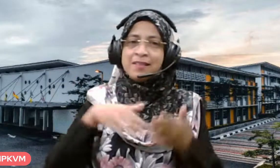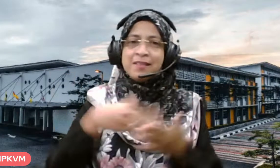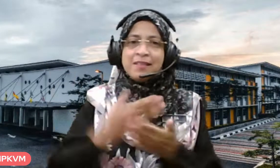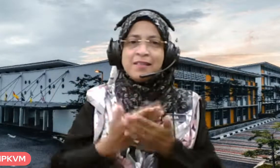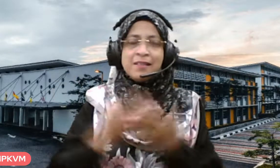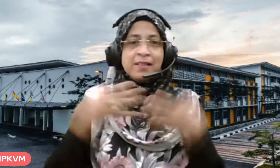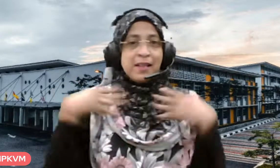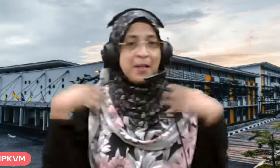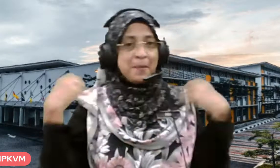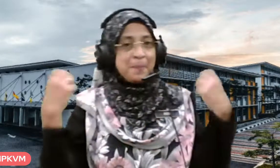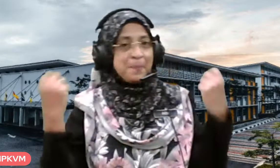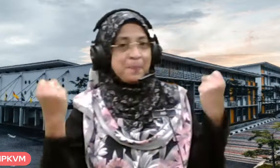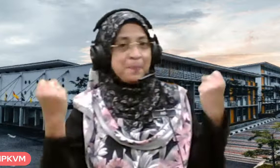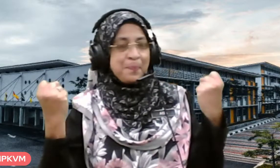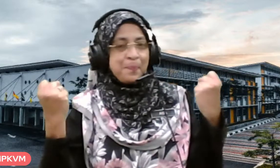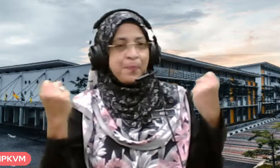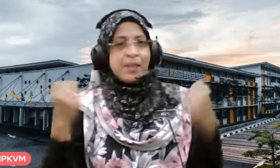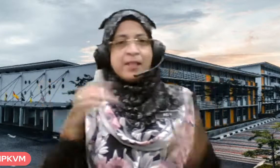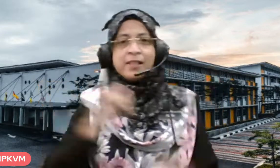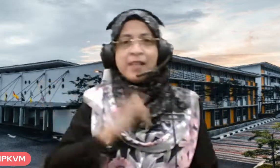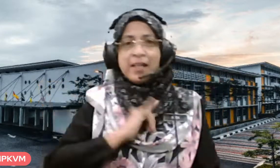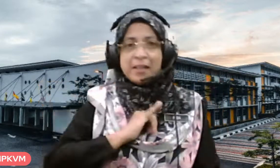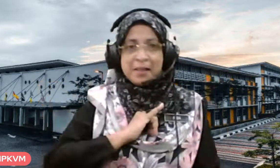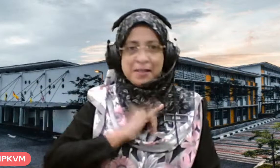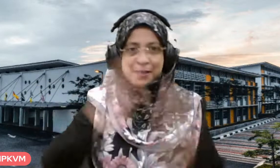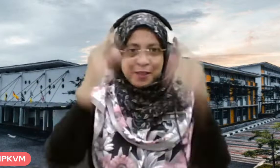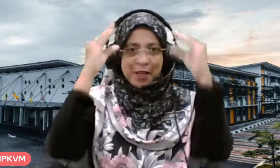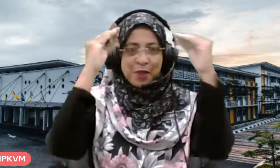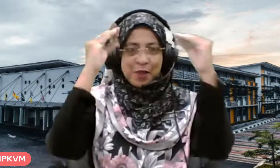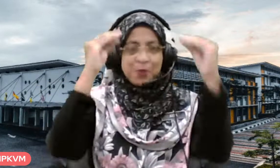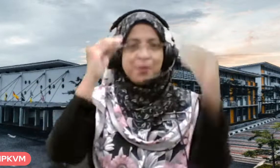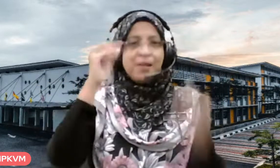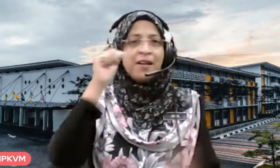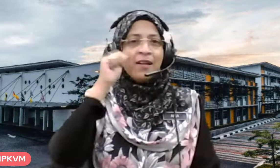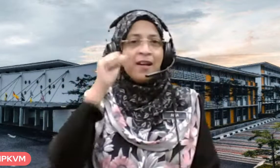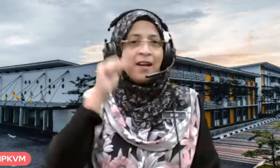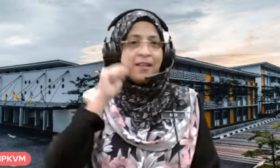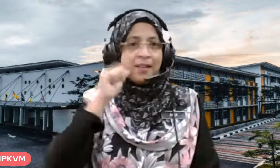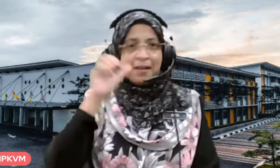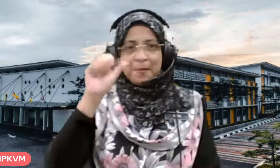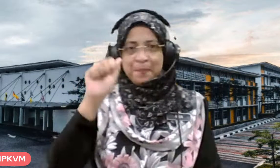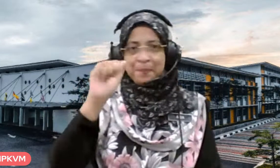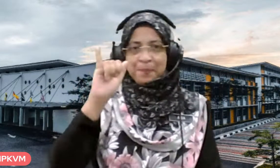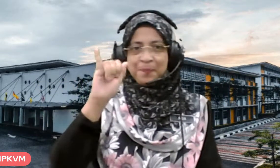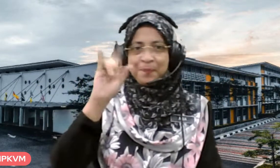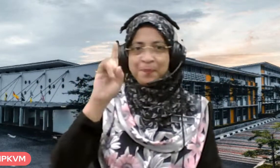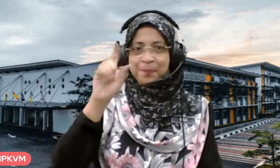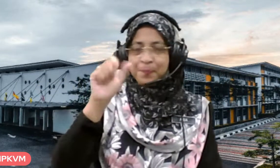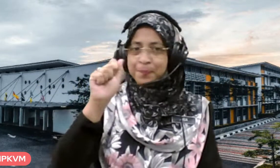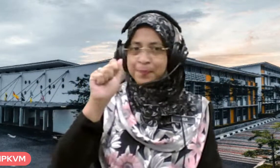semua sehat saya cego Aida